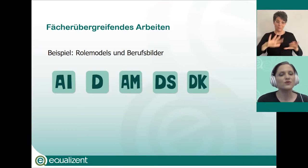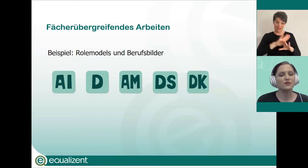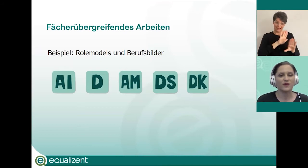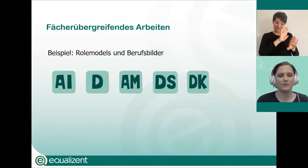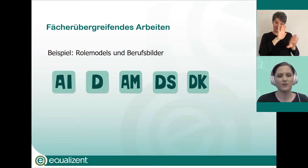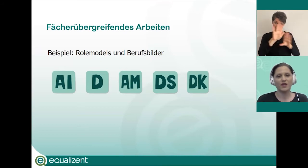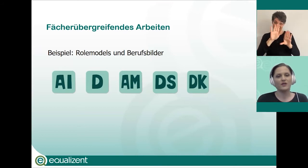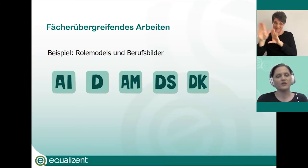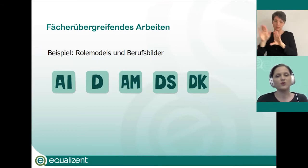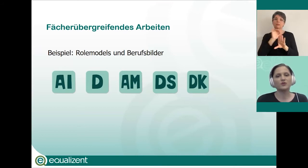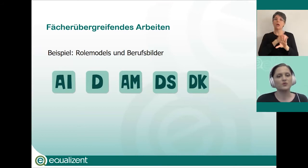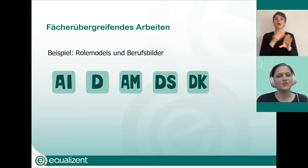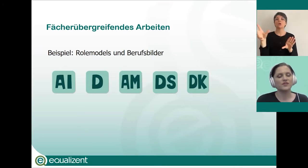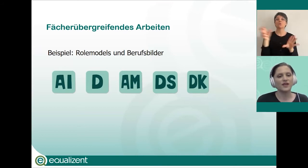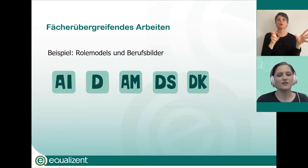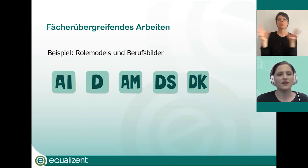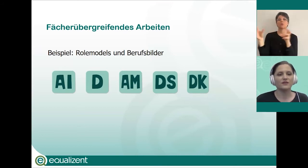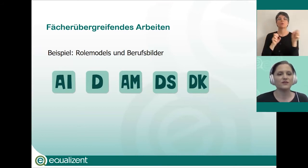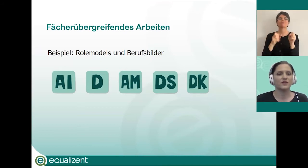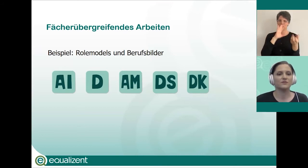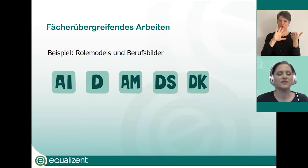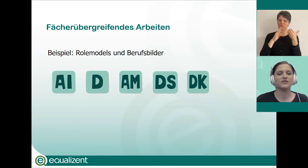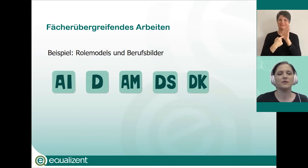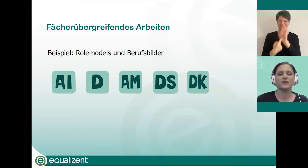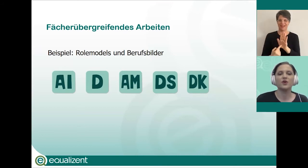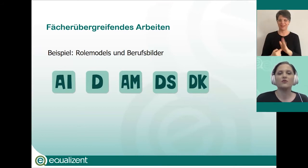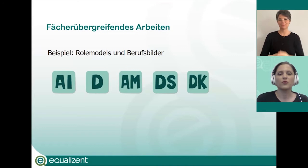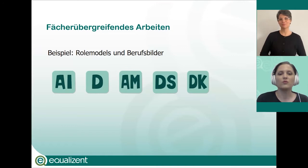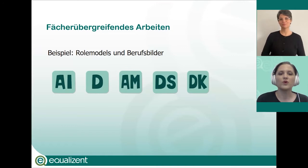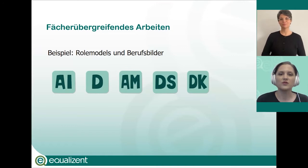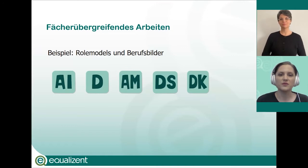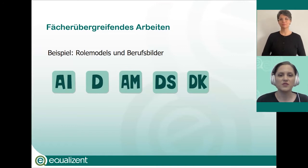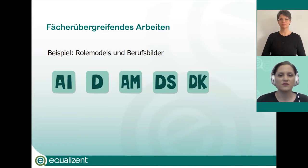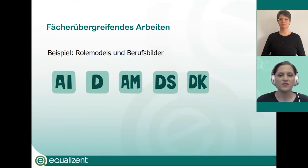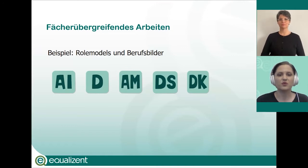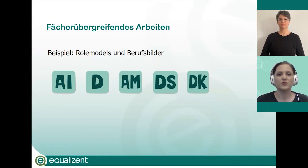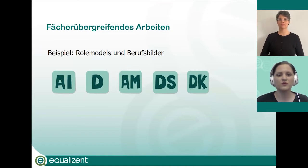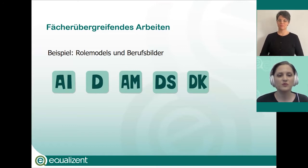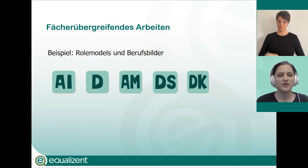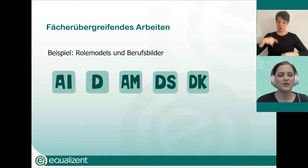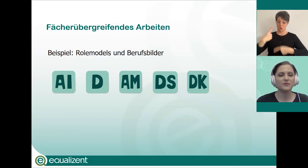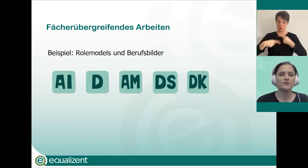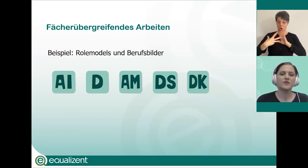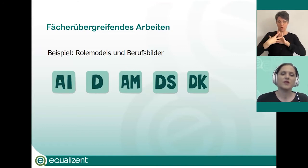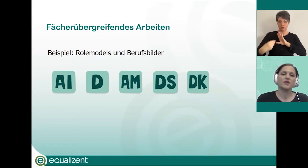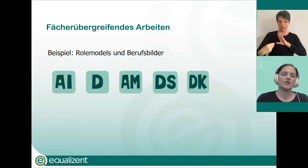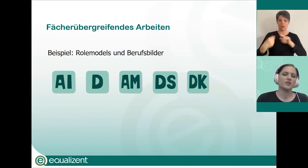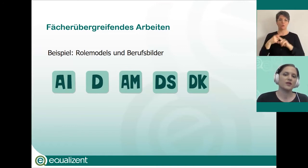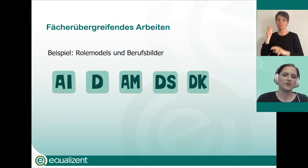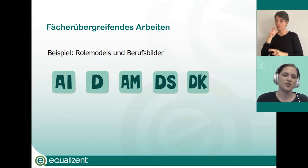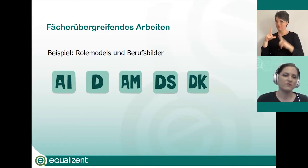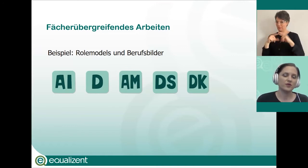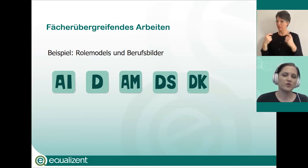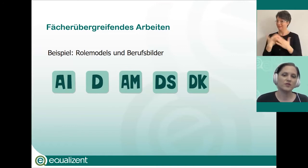dort Zugriff haben. Ich möchte es kurz zeigen anhand der Themen Role Models bzw. auch Berufsbilder.